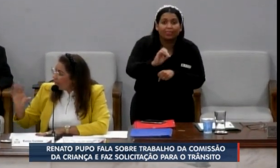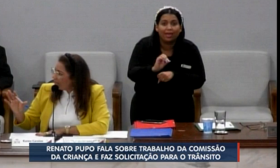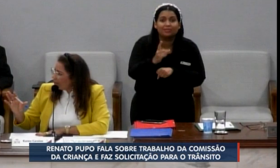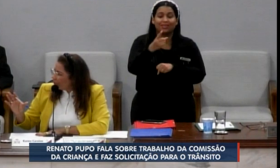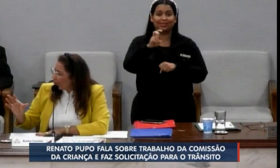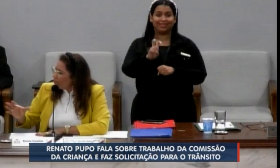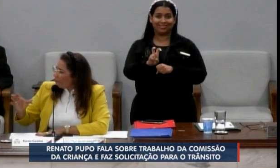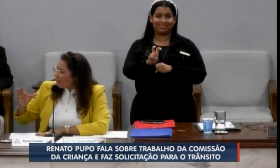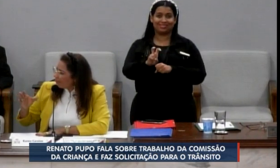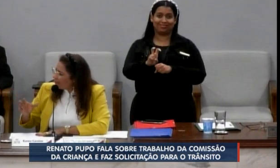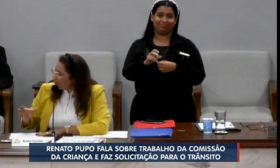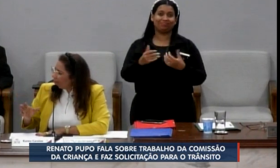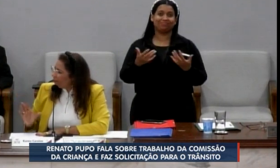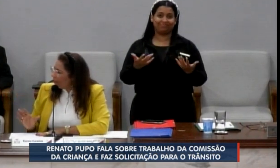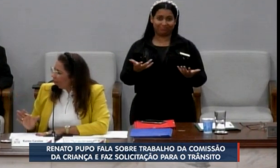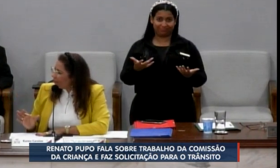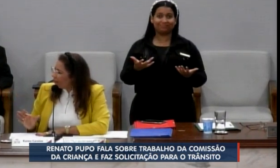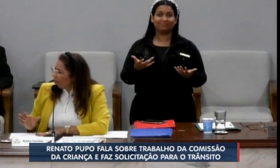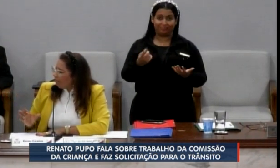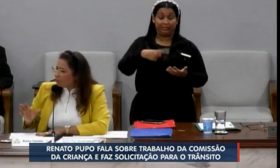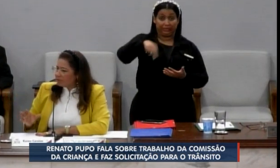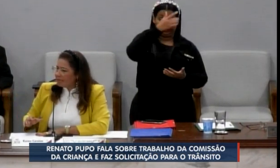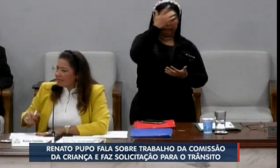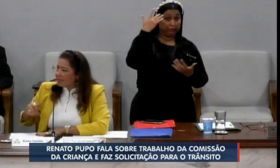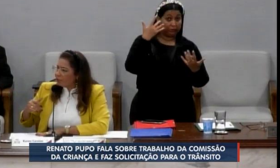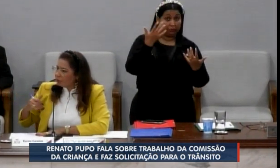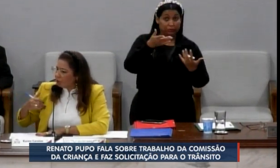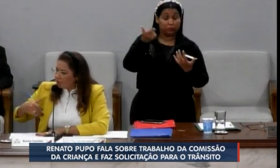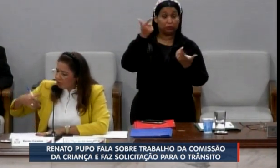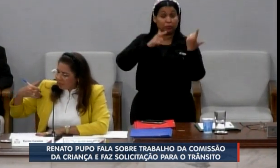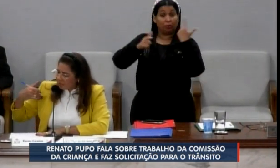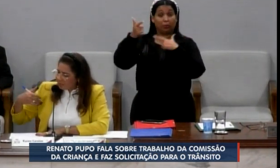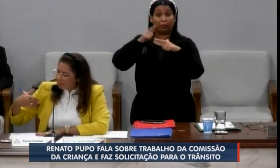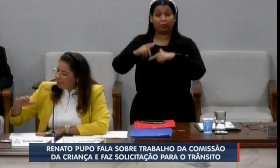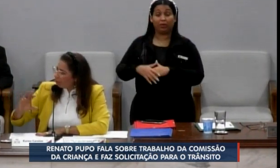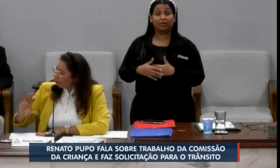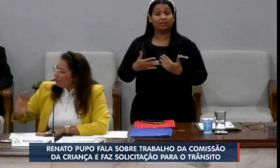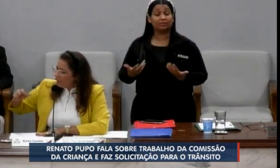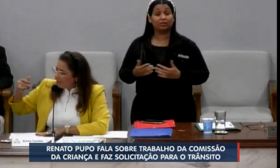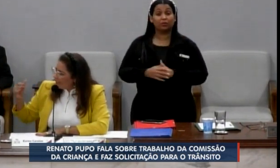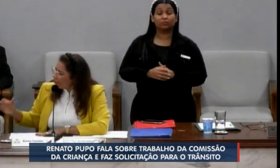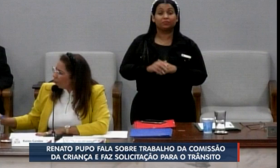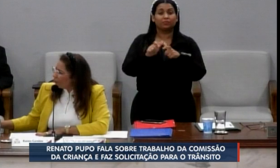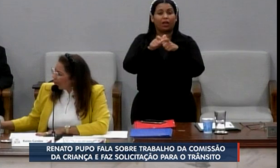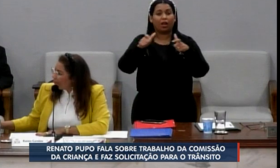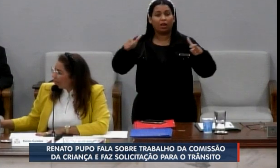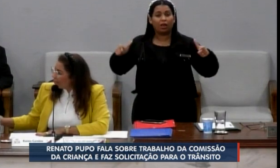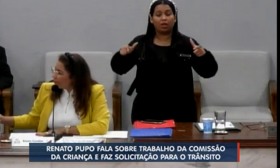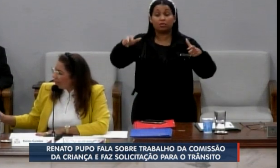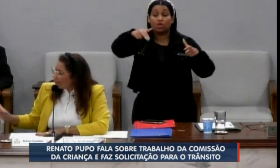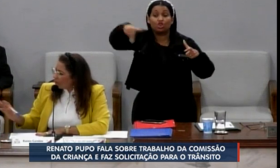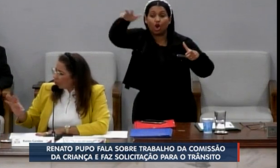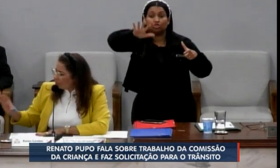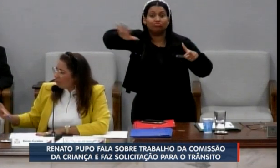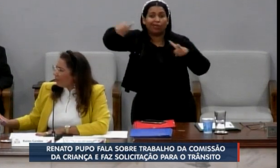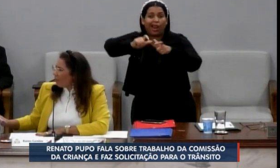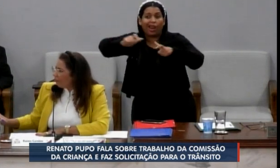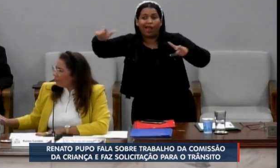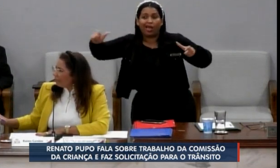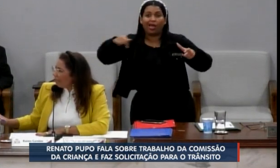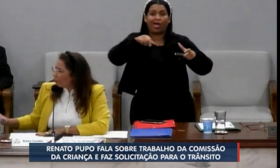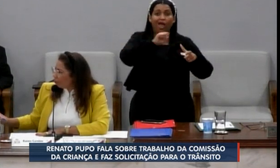no mínimo, para atender a demanda. Acontece que a região norte ela está crescendo e a região sul também está, eles estão